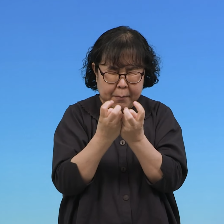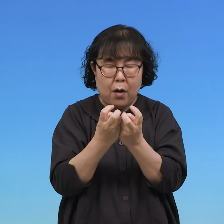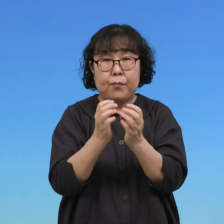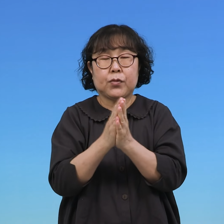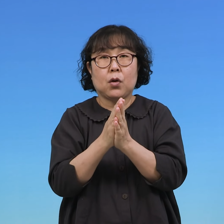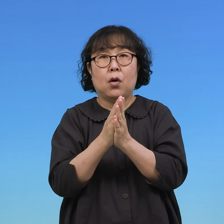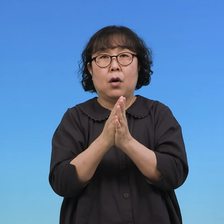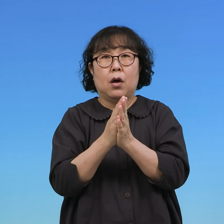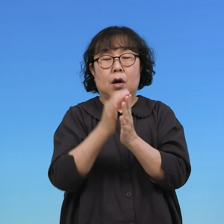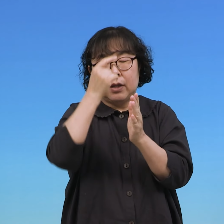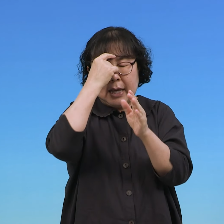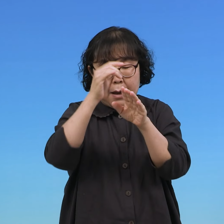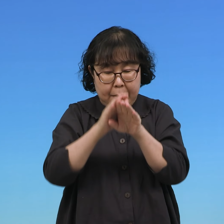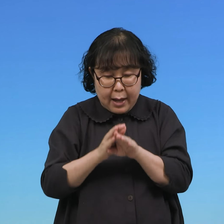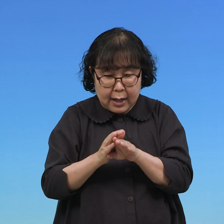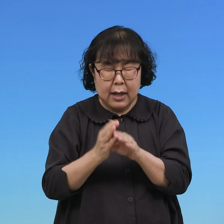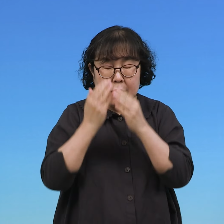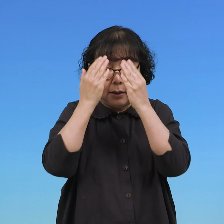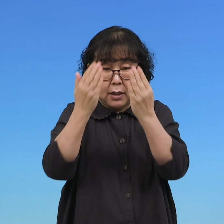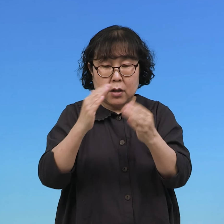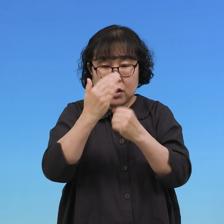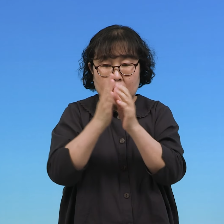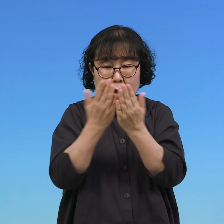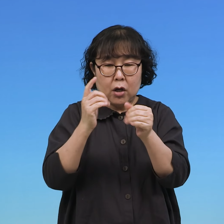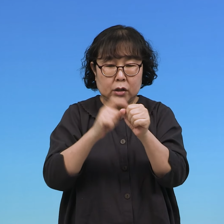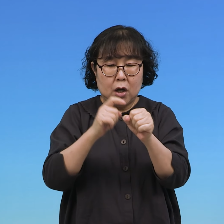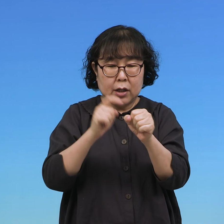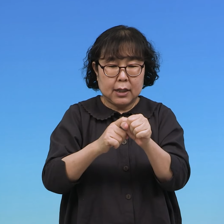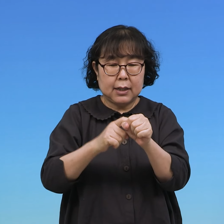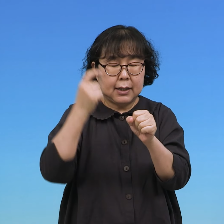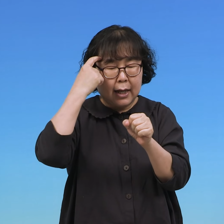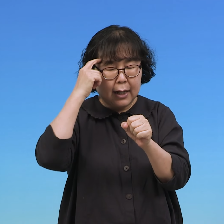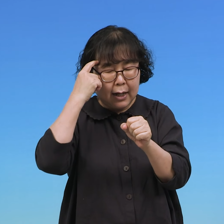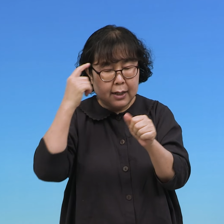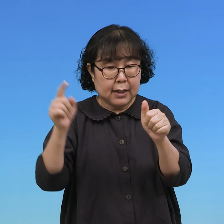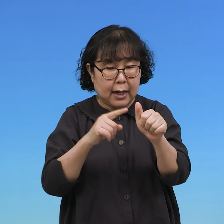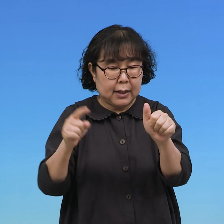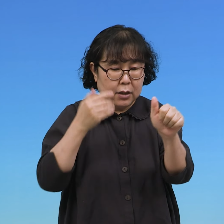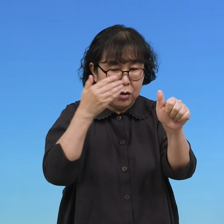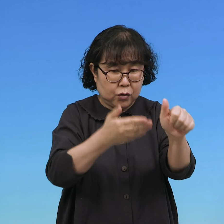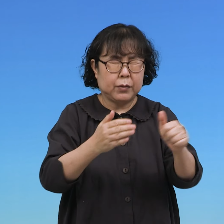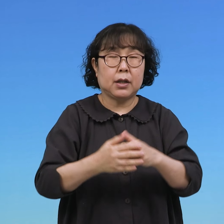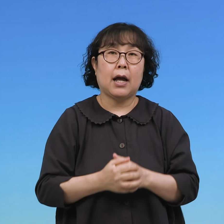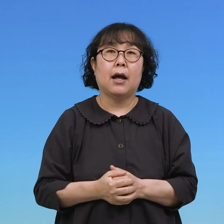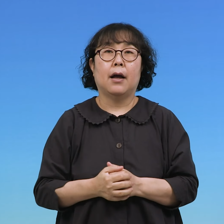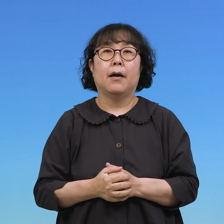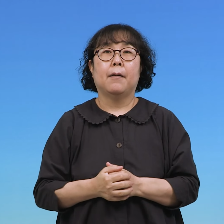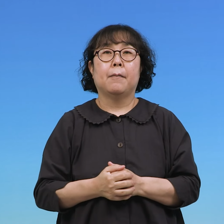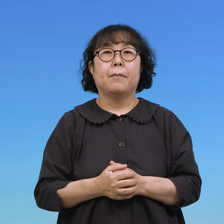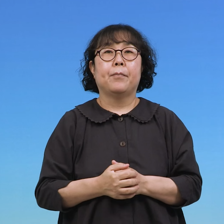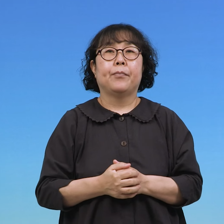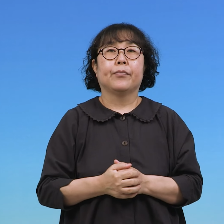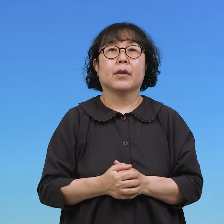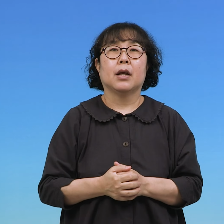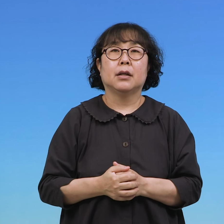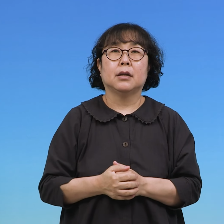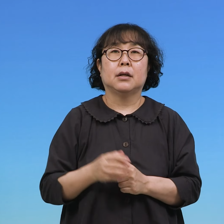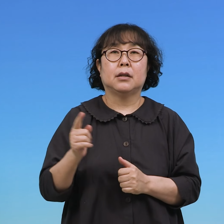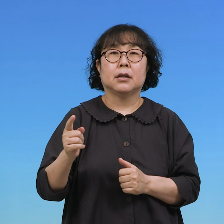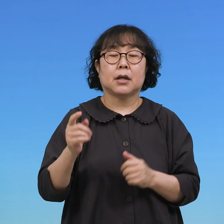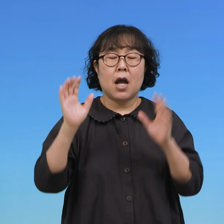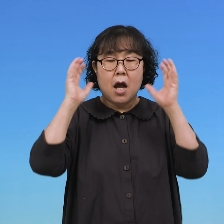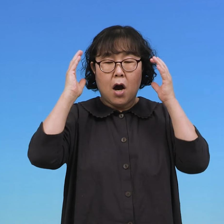것, 성경적 세계관을 가르칩니다. 요새는 그 식모라는 말은 안 쓰는데요, 가사도우미인데